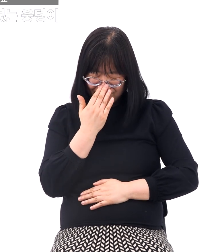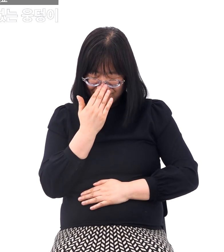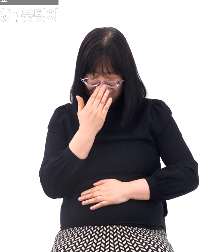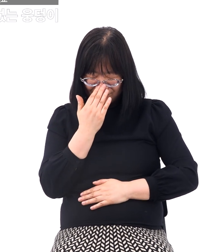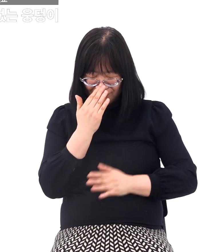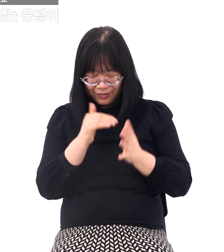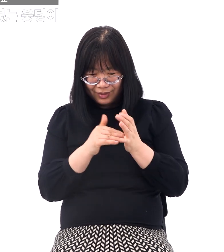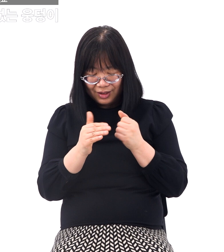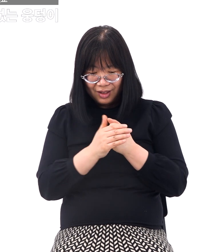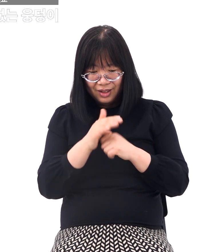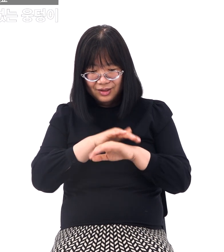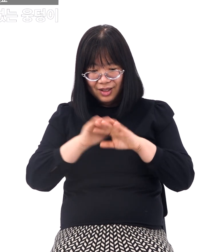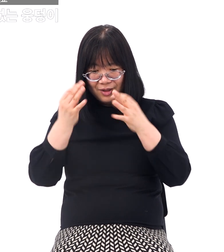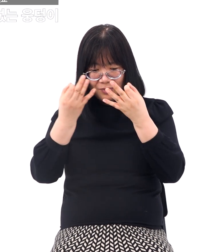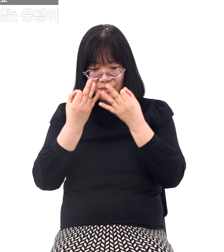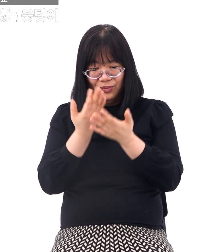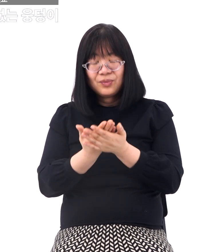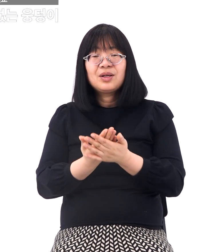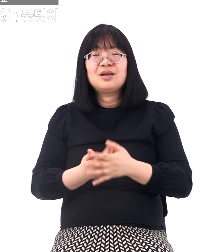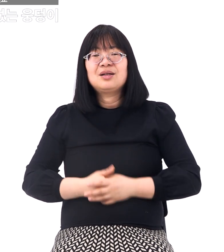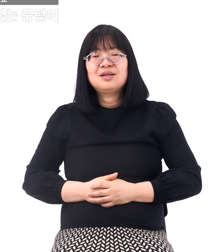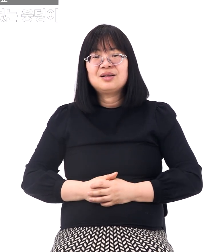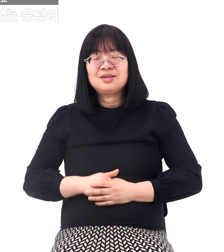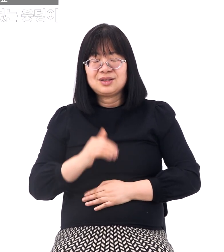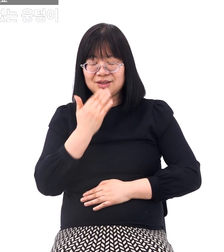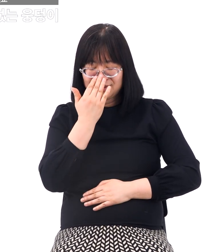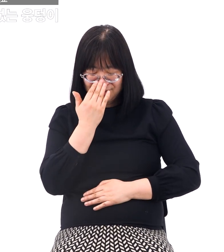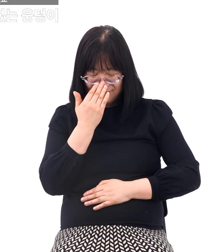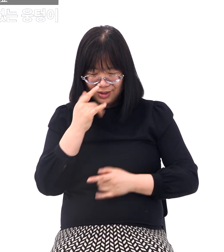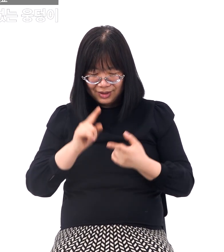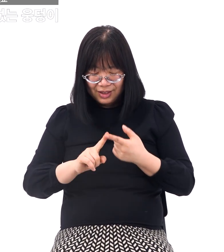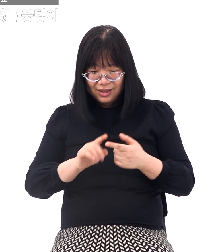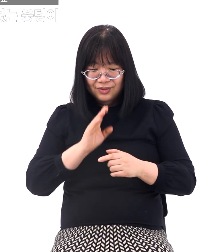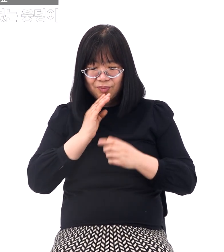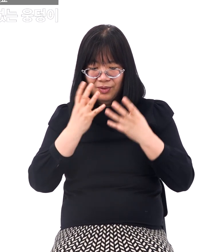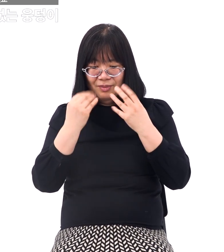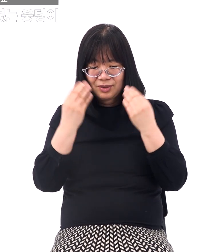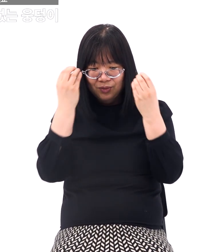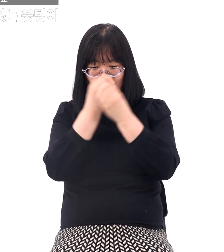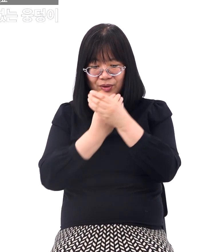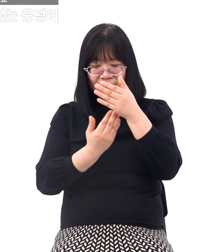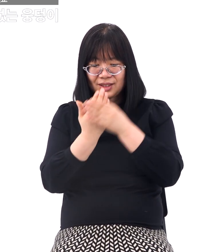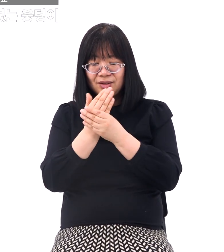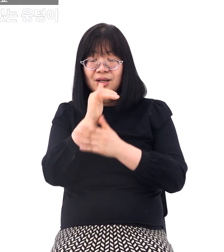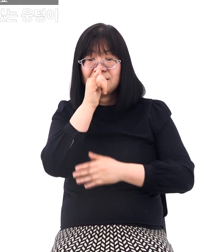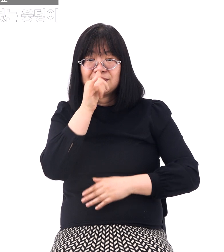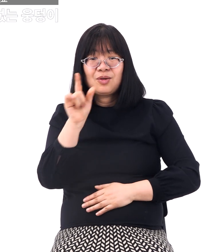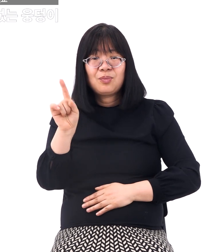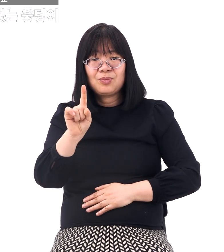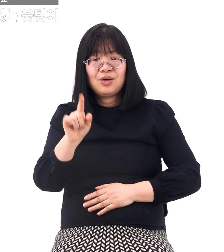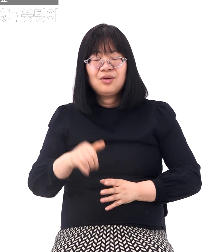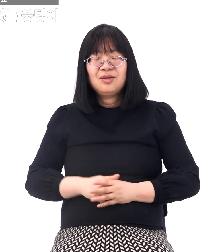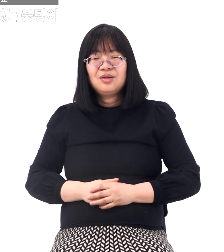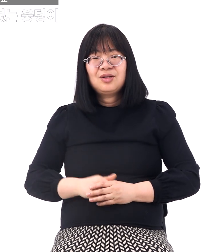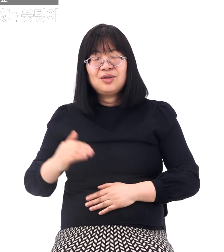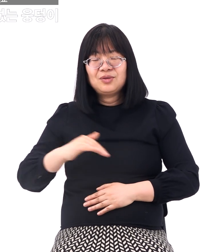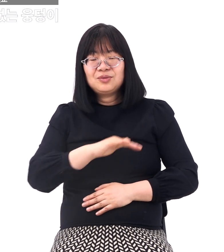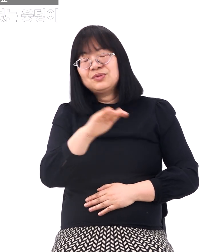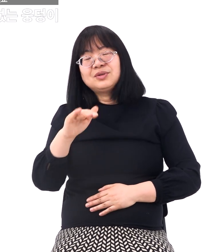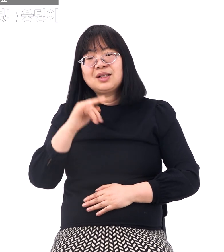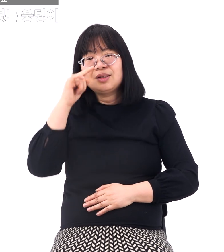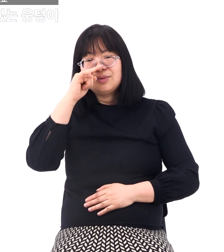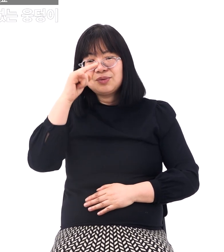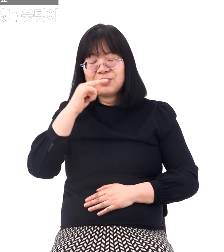겸손하여서. 자, 앞을 보세요. 그 겸손에 대한 참 많은 오해가 벌어지는 것 중에 하나가 자꾸 우리